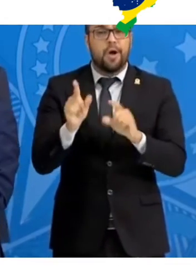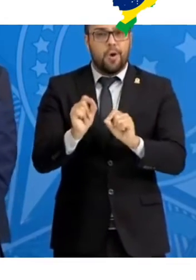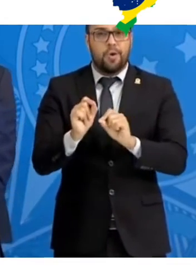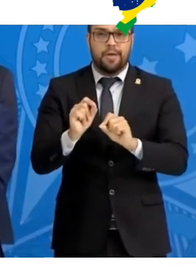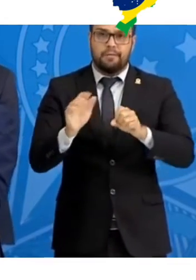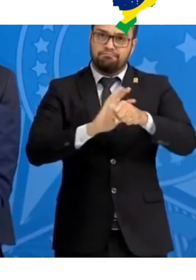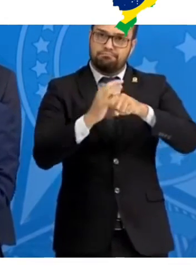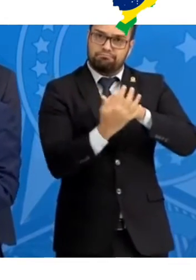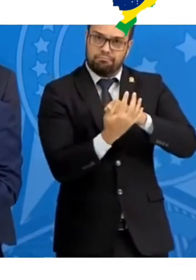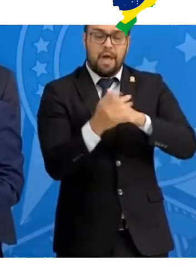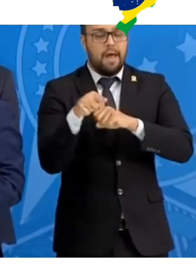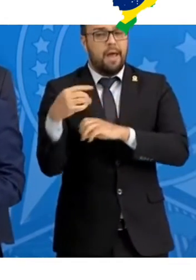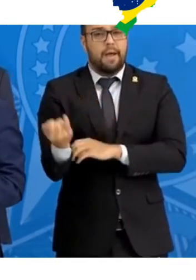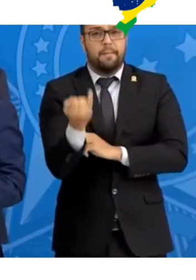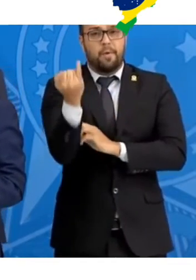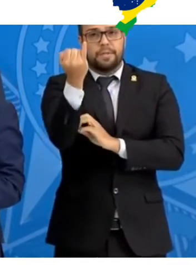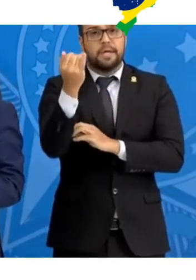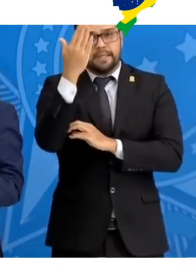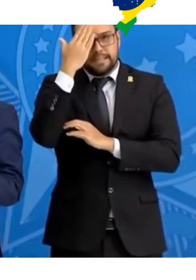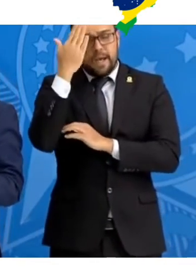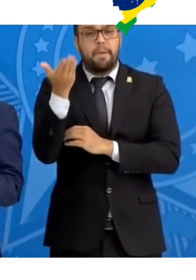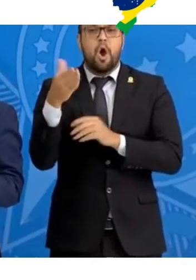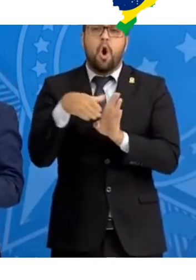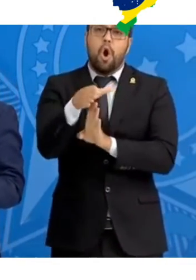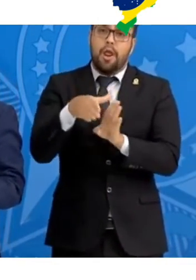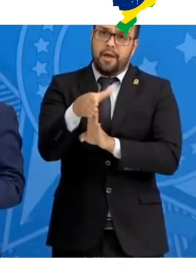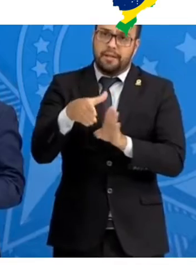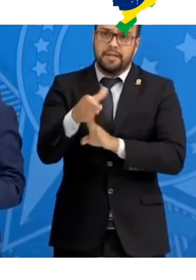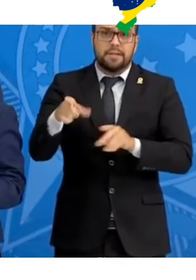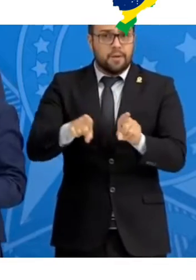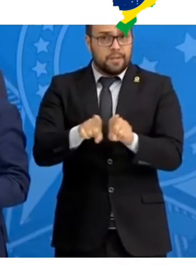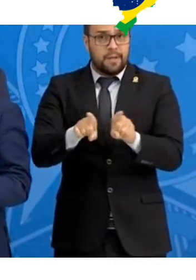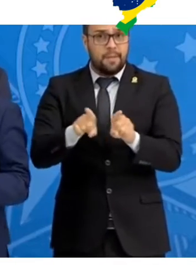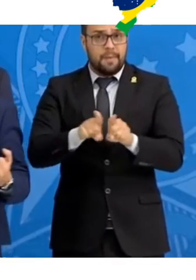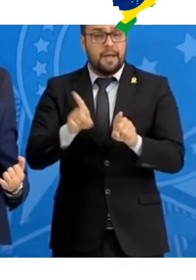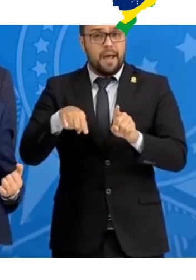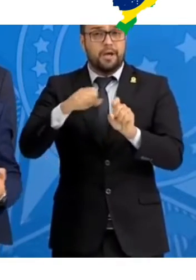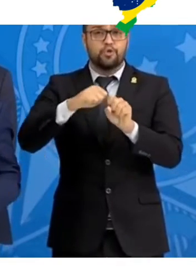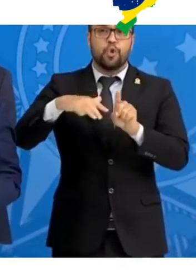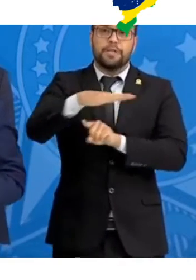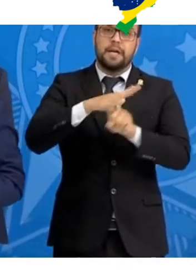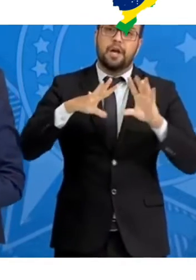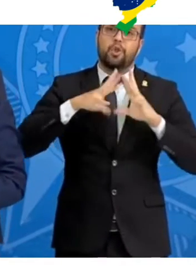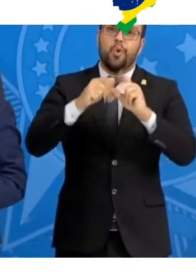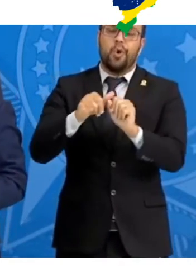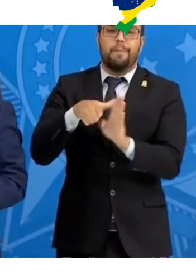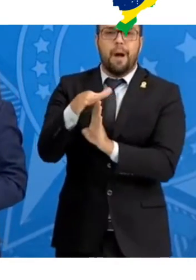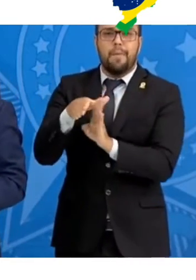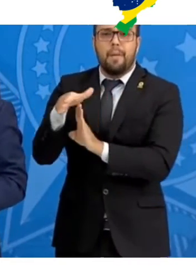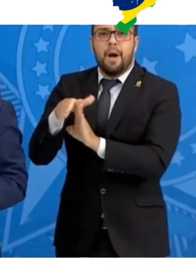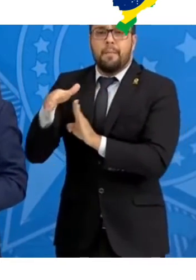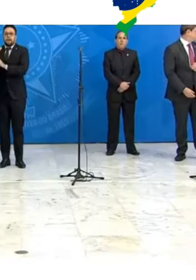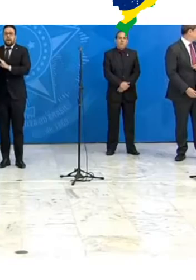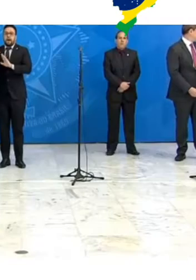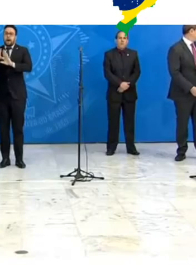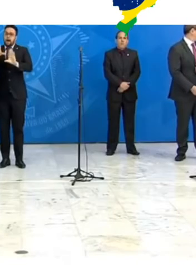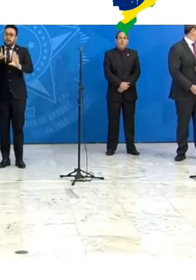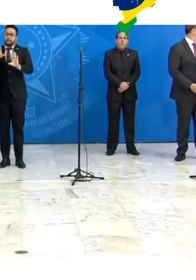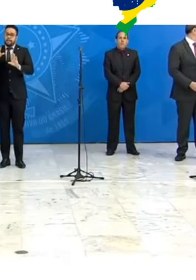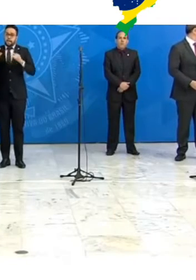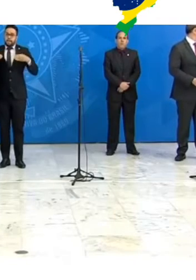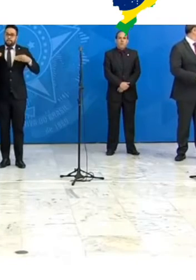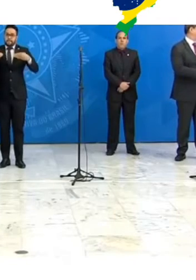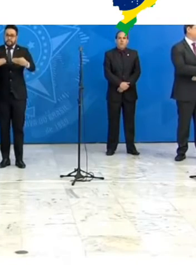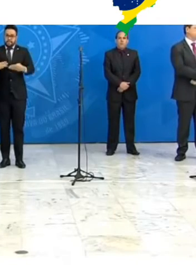É fundamental que a gente possa levar orientação. Como disse o ministro Mandetta, nós estamos